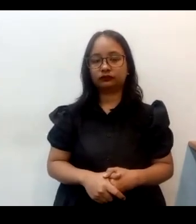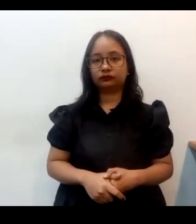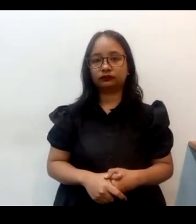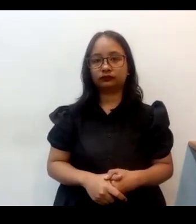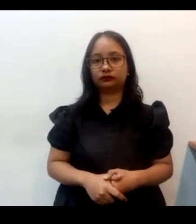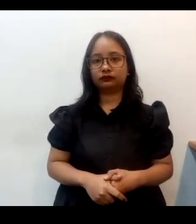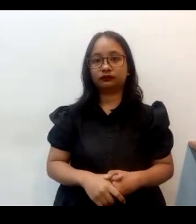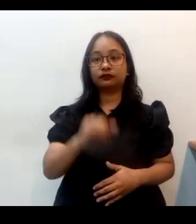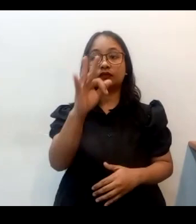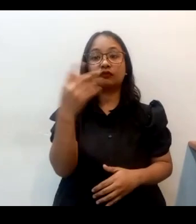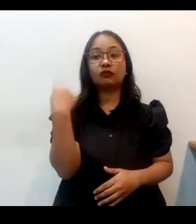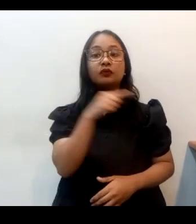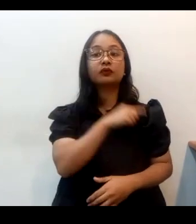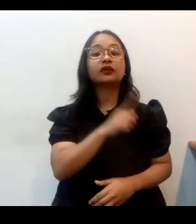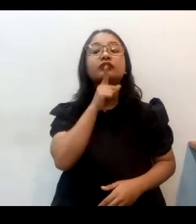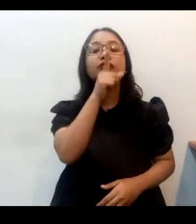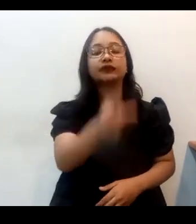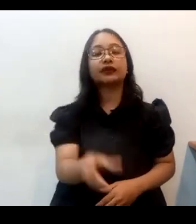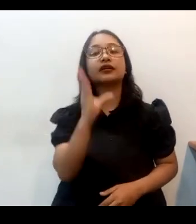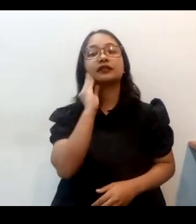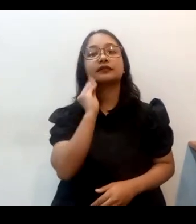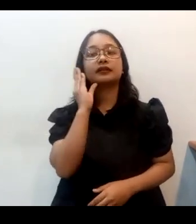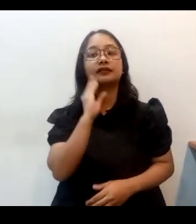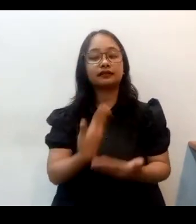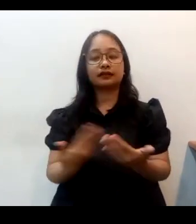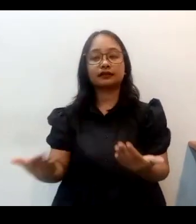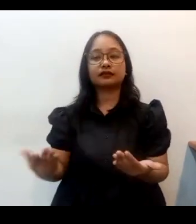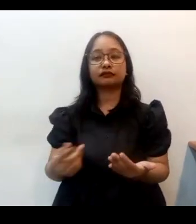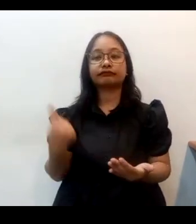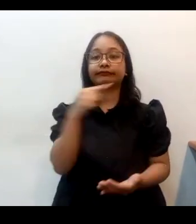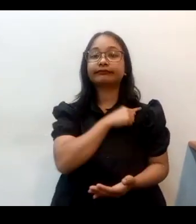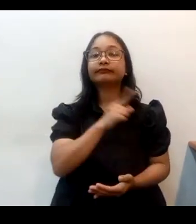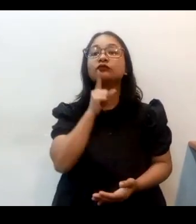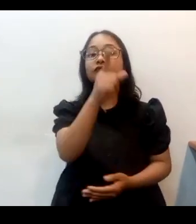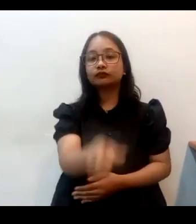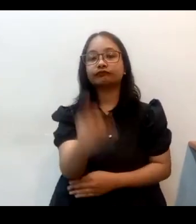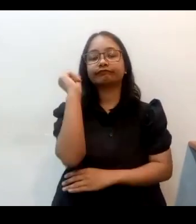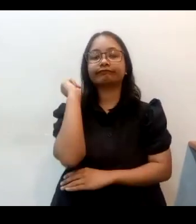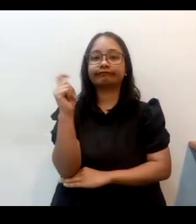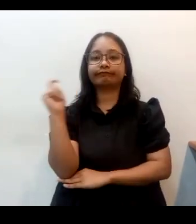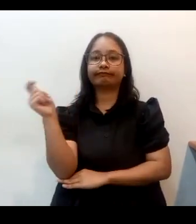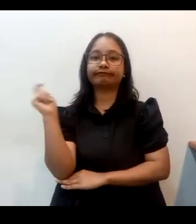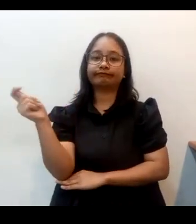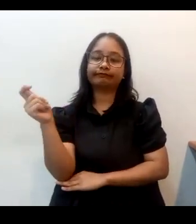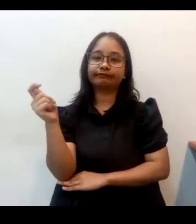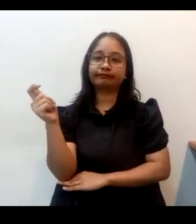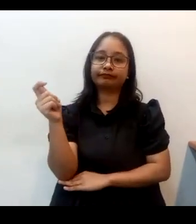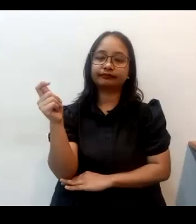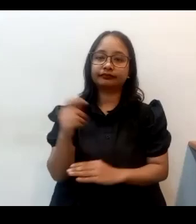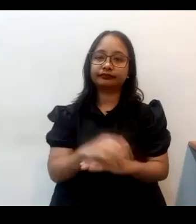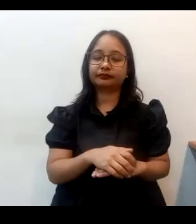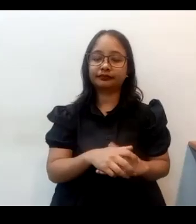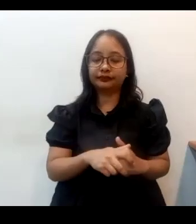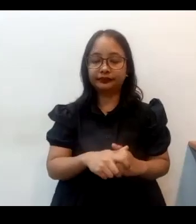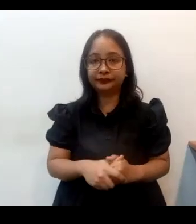surely experience something, we can surely testify. Kung ating po siguradong naranasan yung isang bagay, sigurado din po natin itong